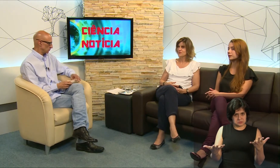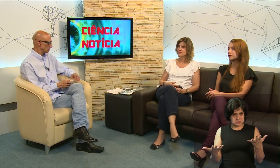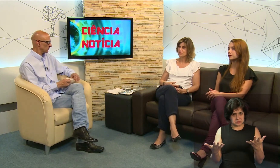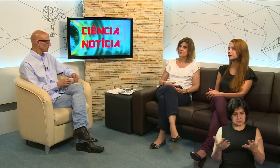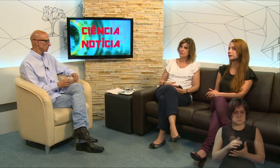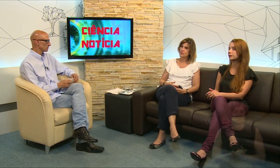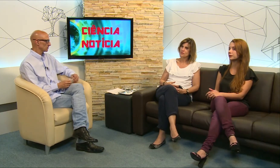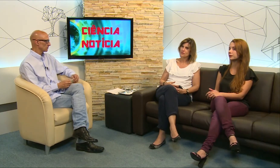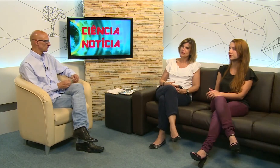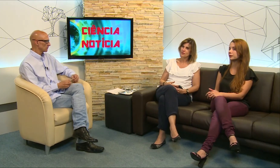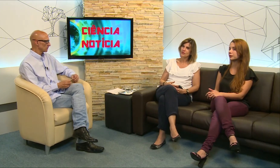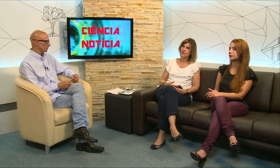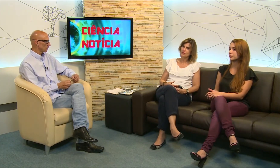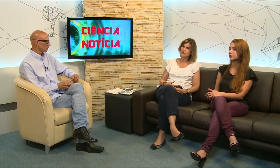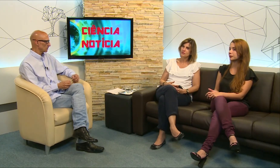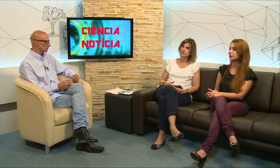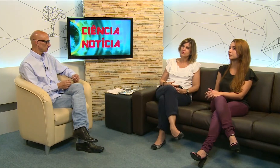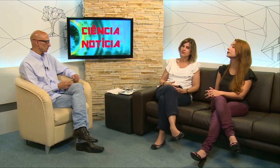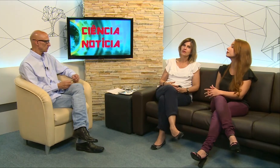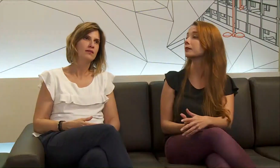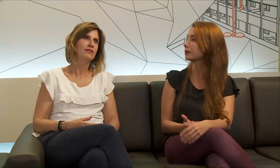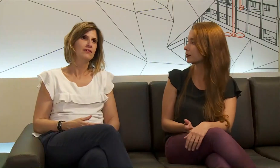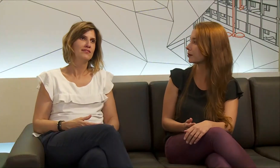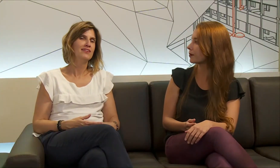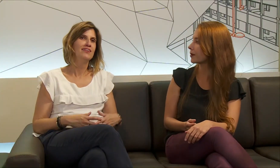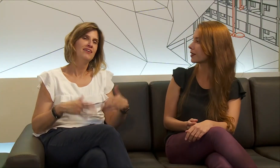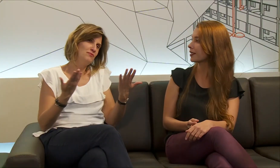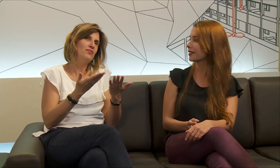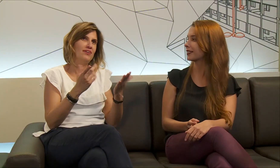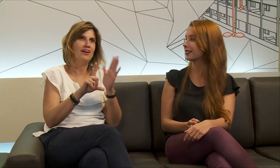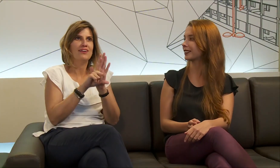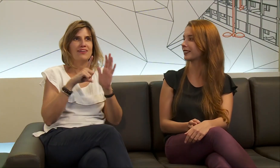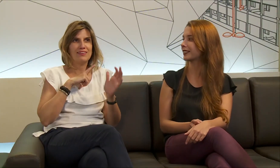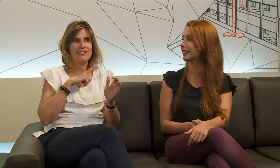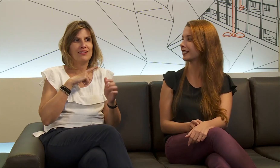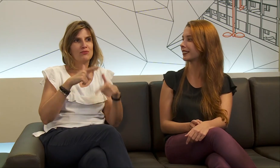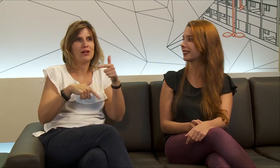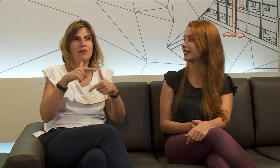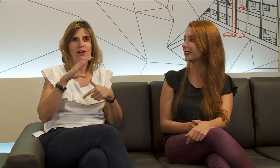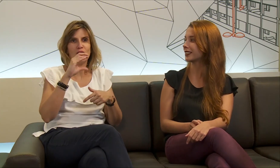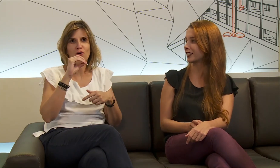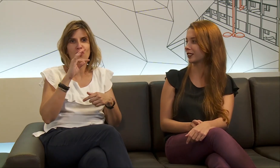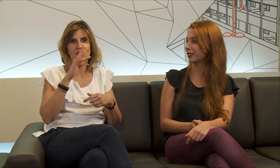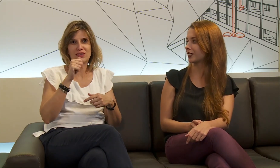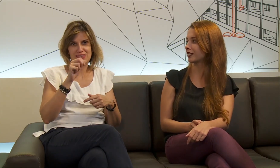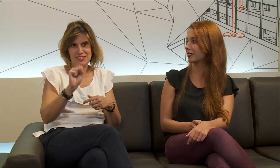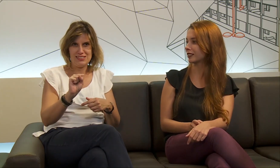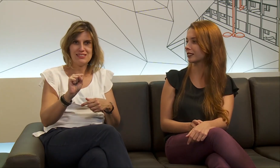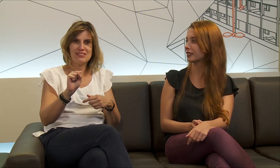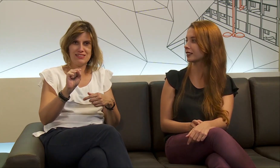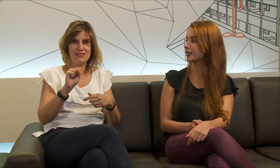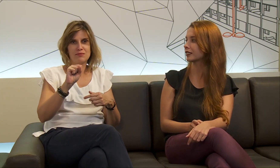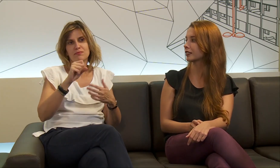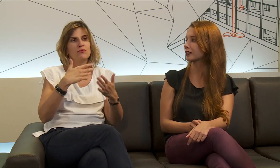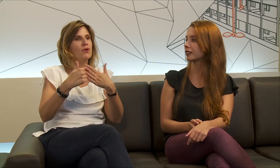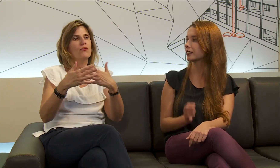né? Sim. A legislação hoje já traz a exigência das cotas